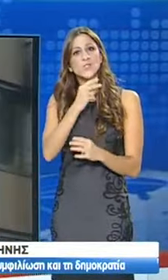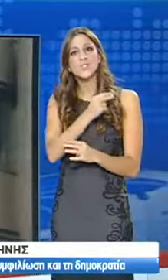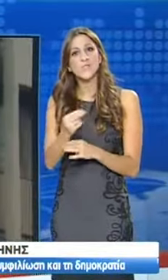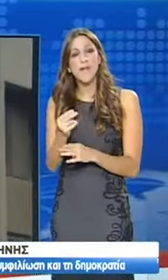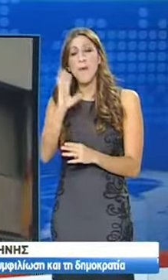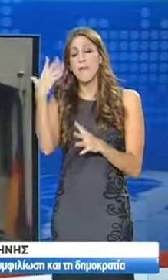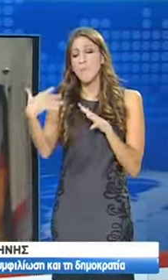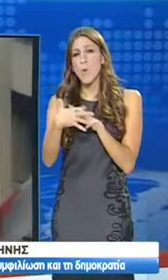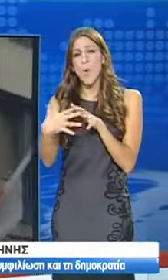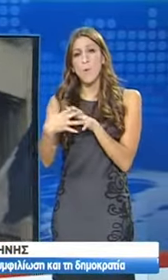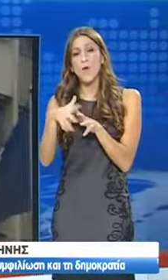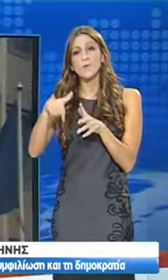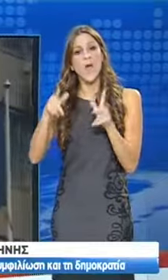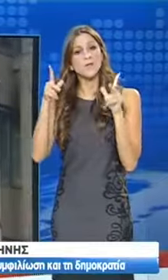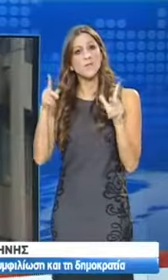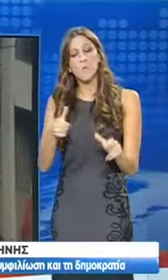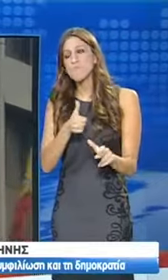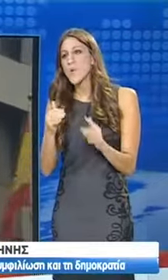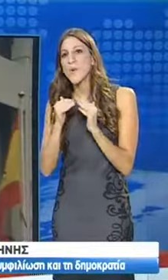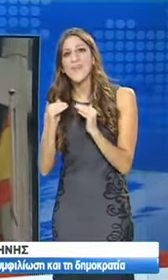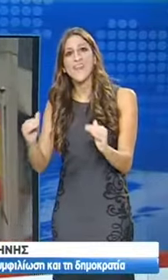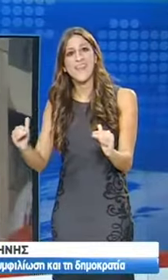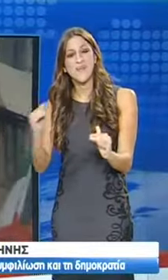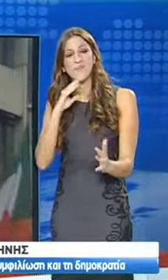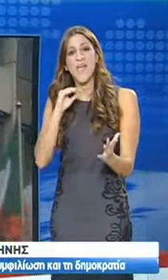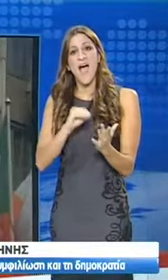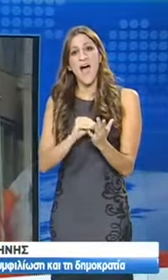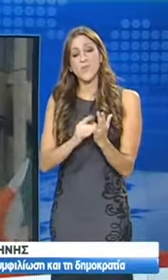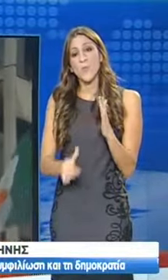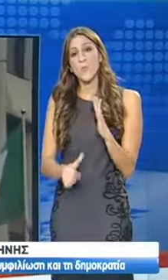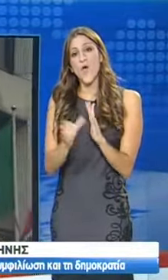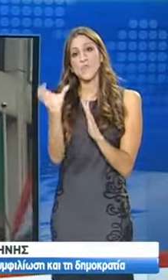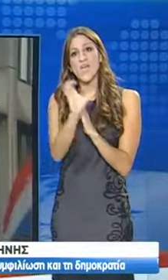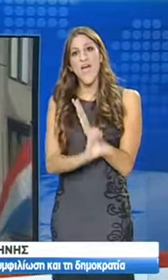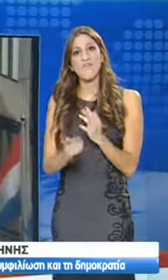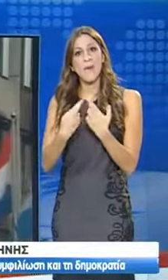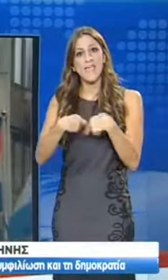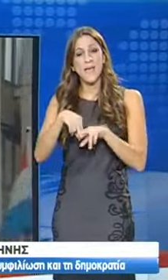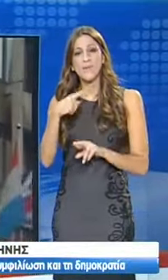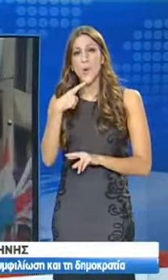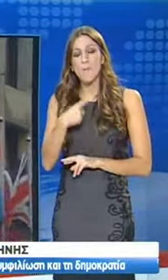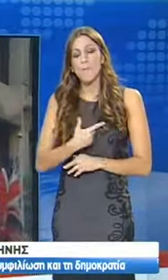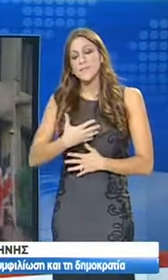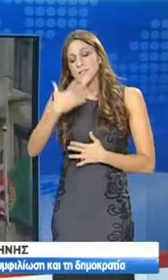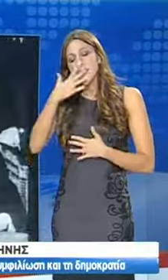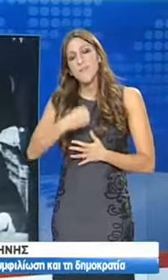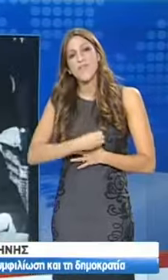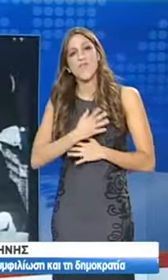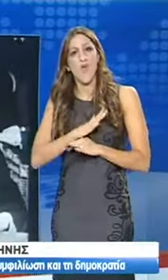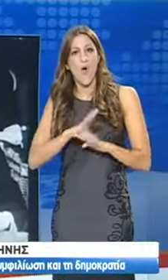πολέμου σε μια ήπειρο ειρήνης. Μεγάλη τιμή για την Ευρωπαϊκή Ένωση και τα 500 εκατομμύρια του πληθυσμού της χαρακτήρισε τη βράβευση ο πρόεδρος της